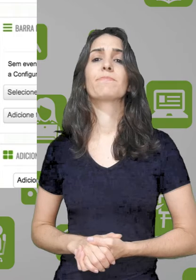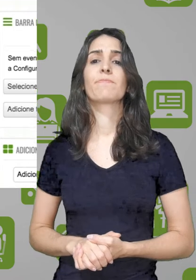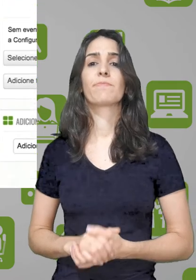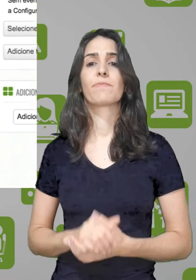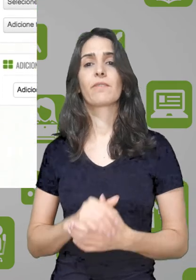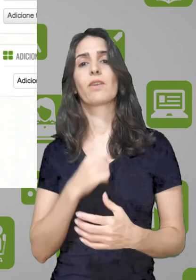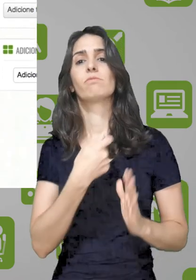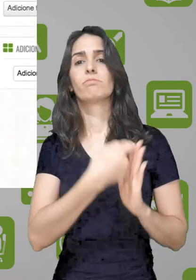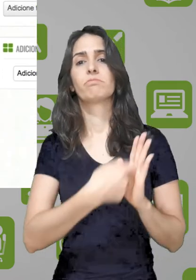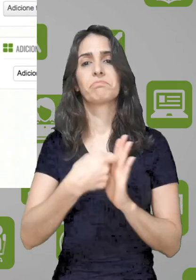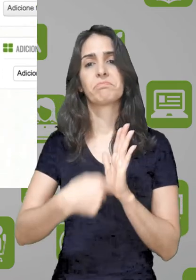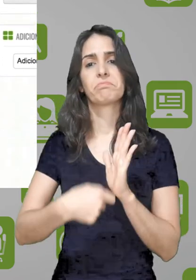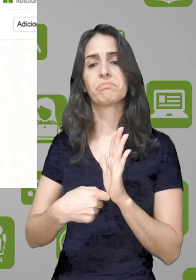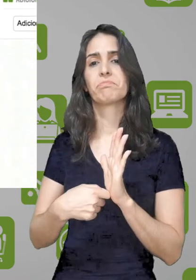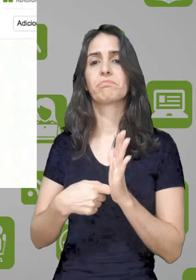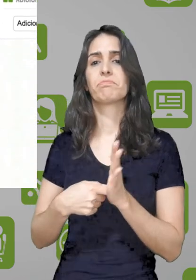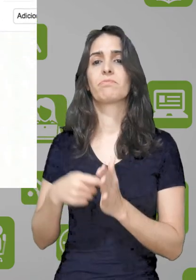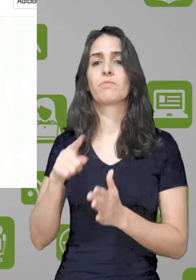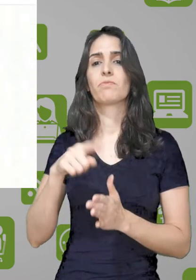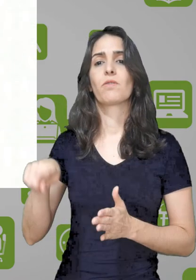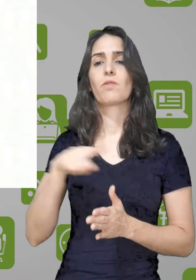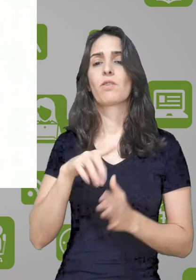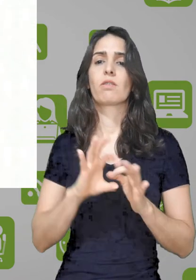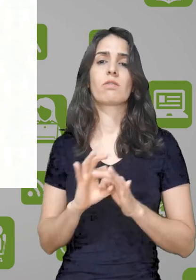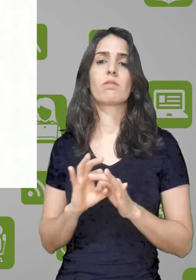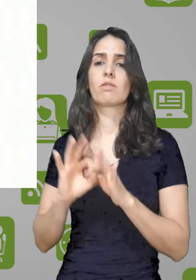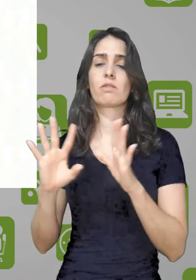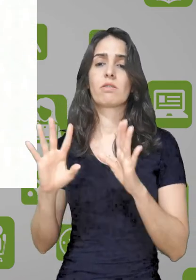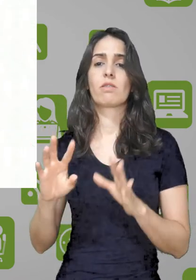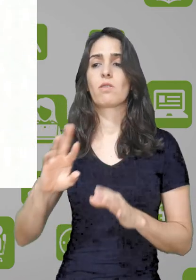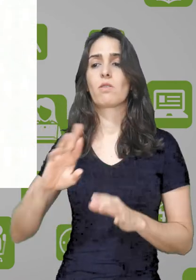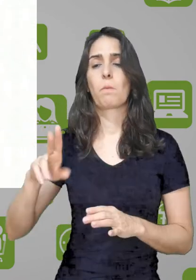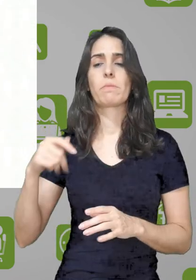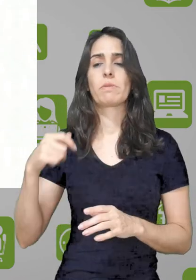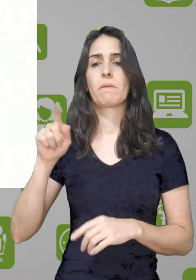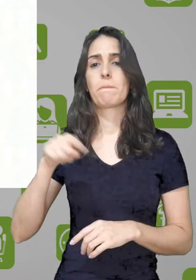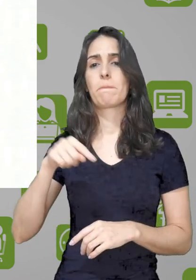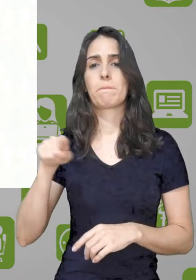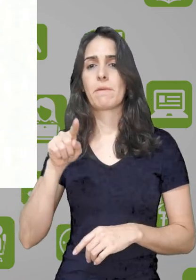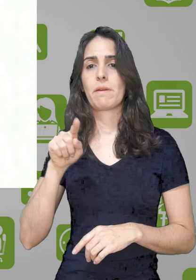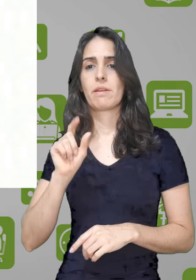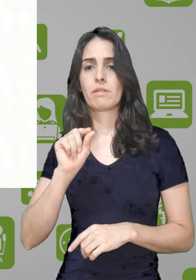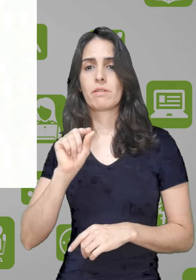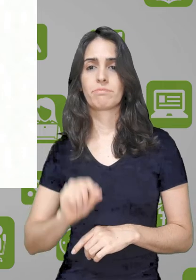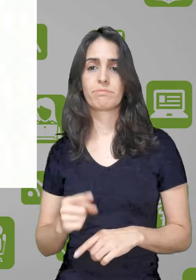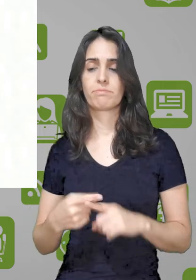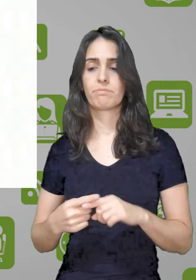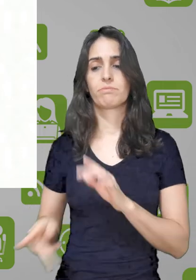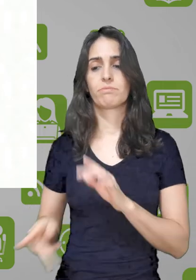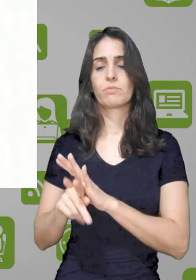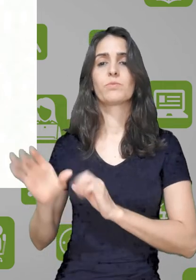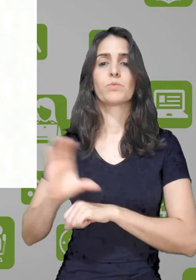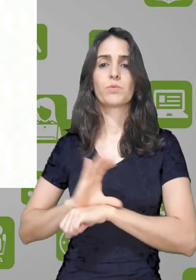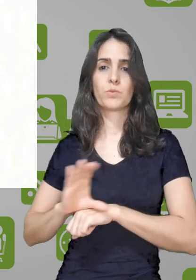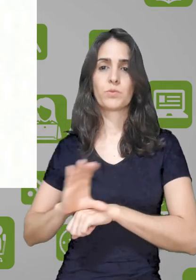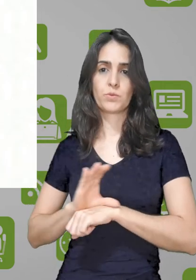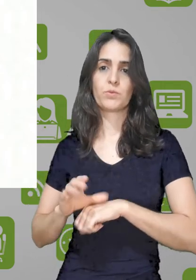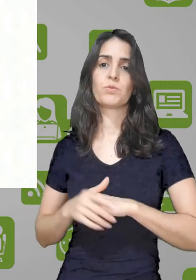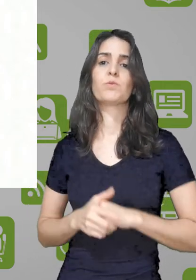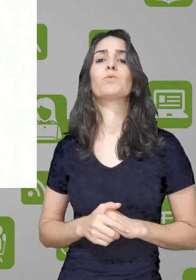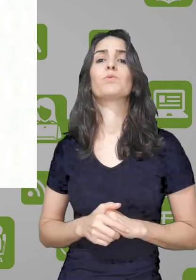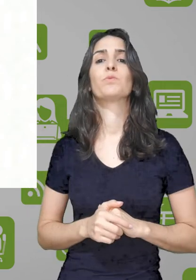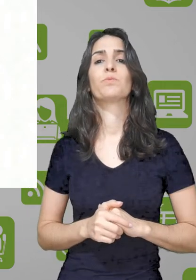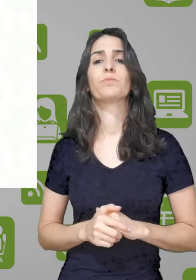mensagens. Alguns arquivos eu não vou deixar como não marcado, porque são arquivos